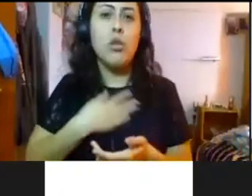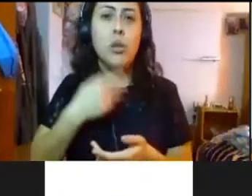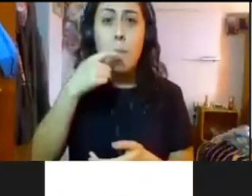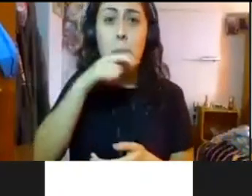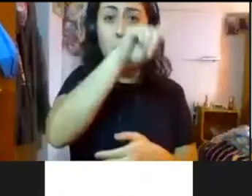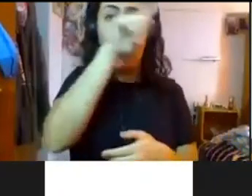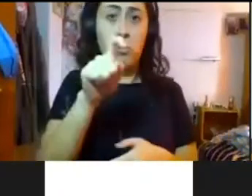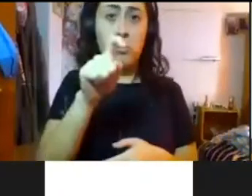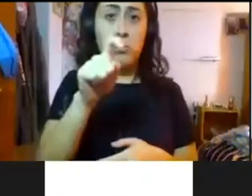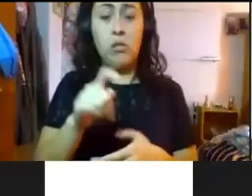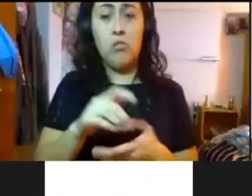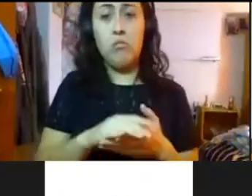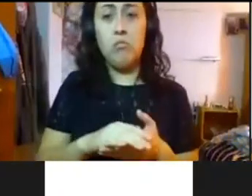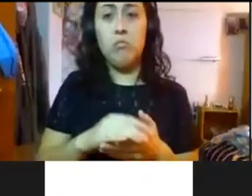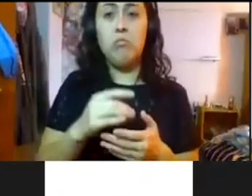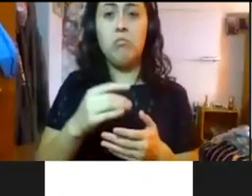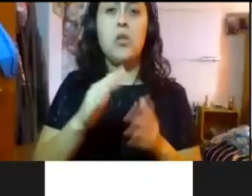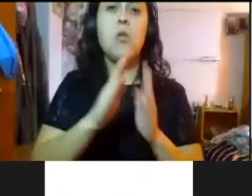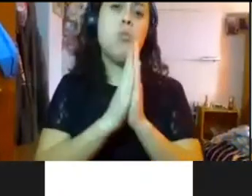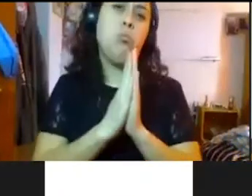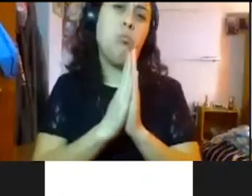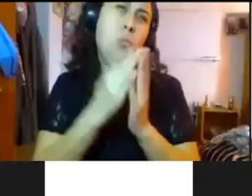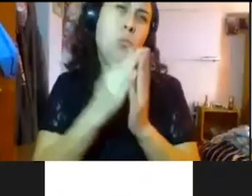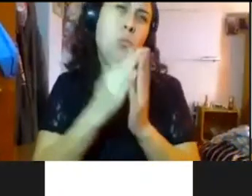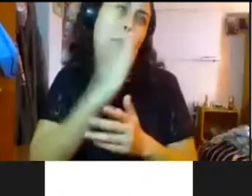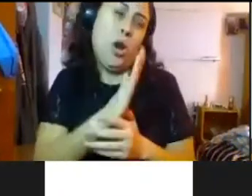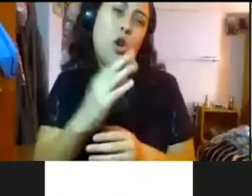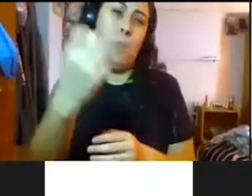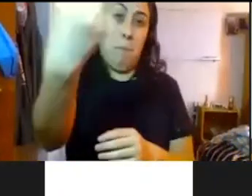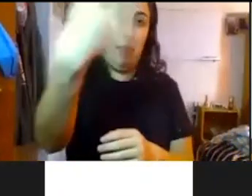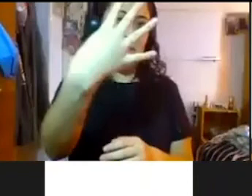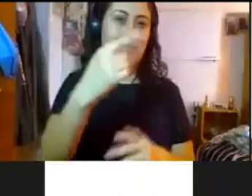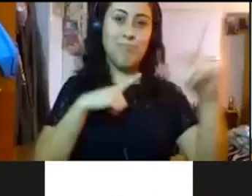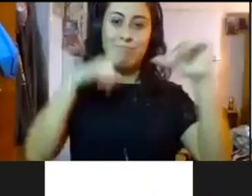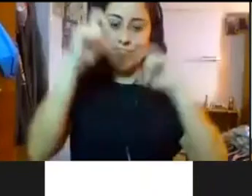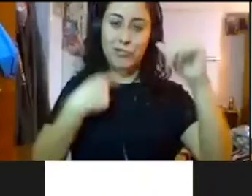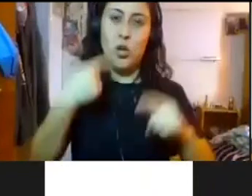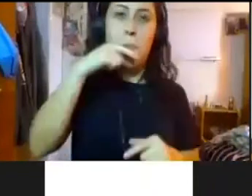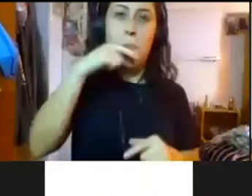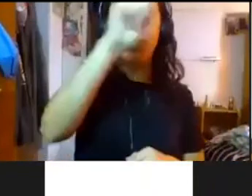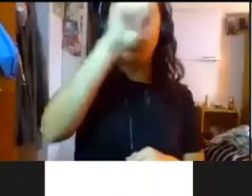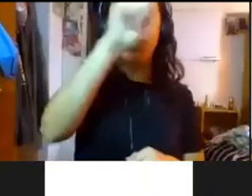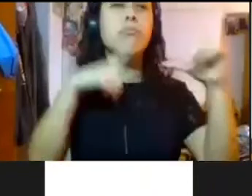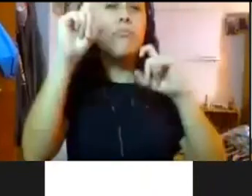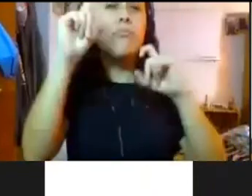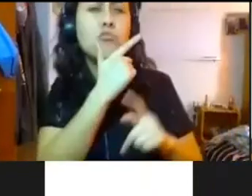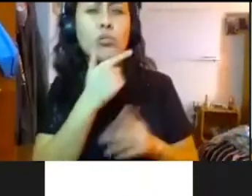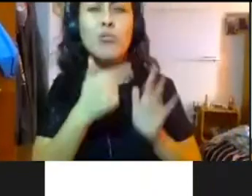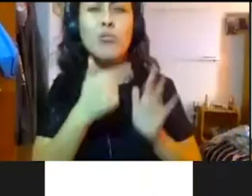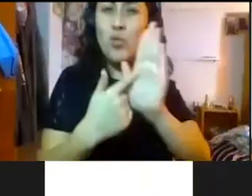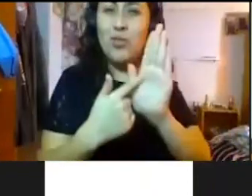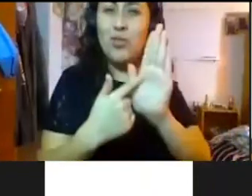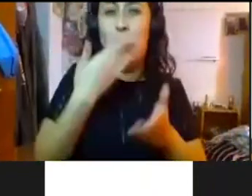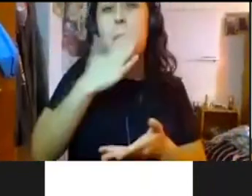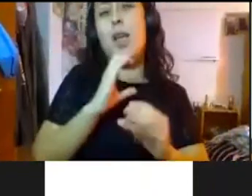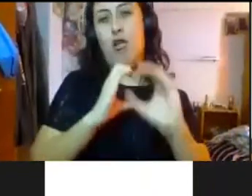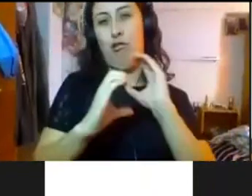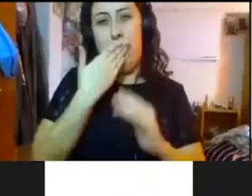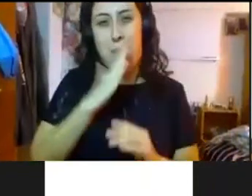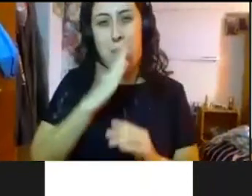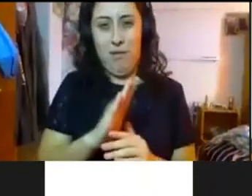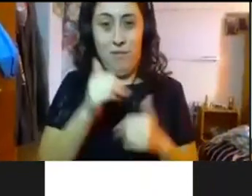el hecho de que vean mi cara, mis manos, ¿sí? Ayuda mucho más en la comunicación, sí, eso es cierto.